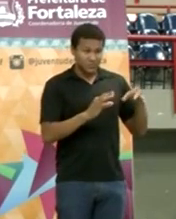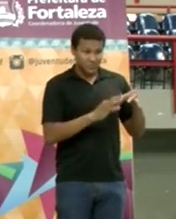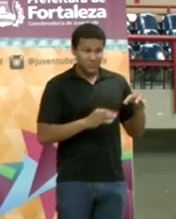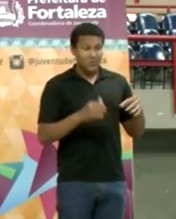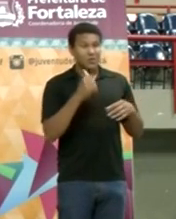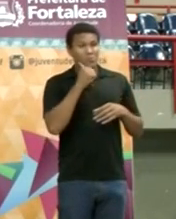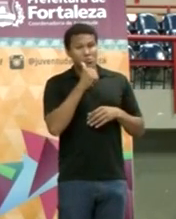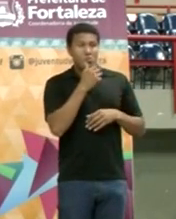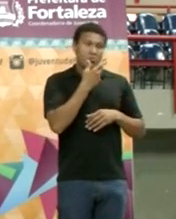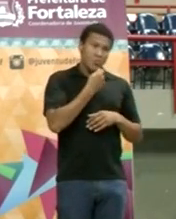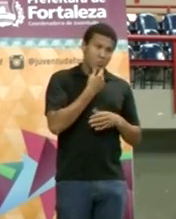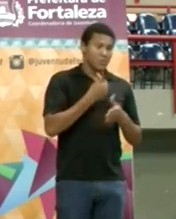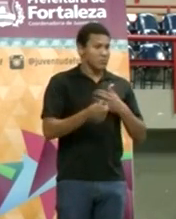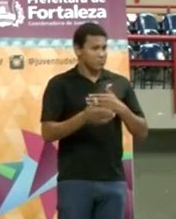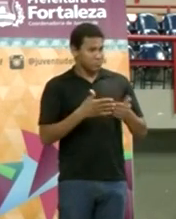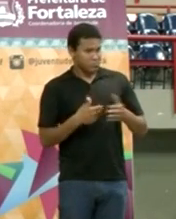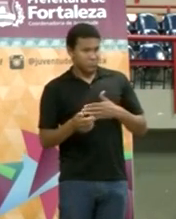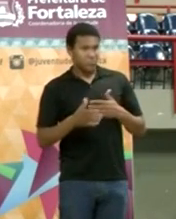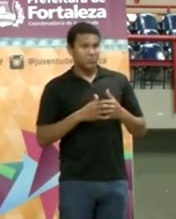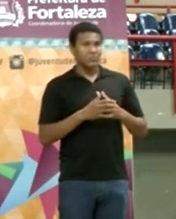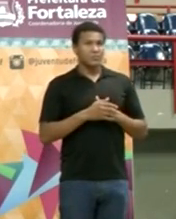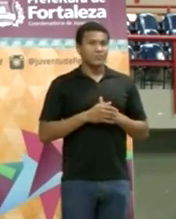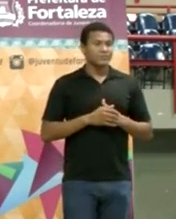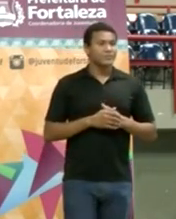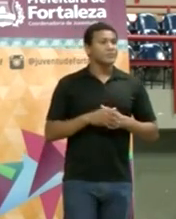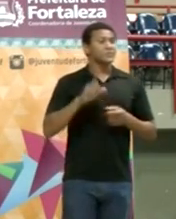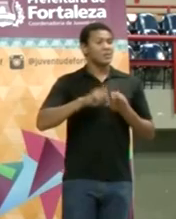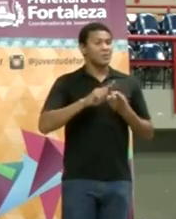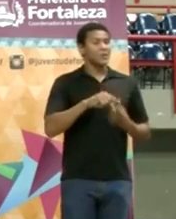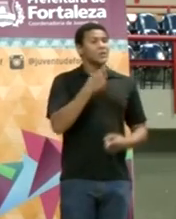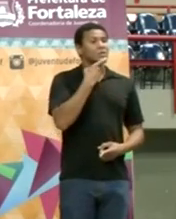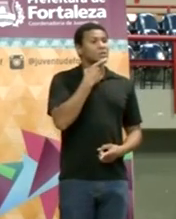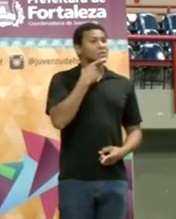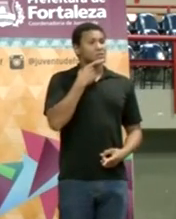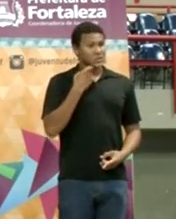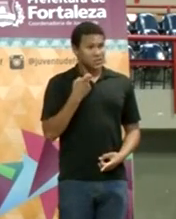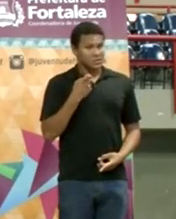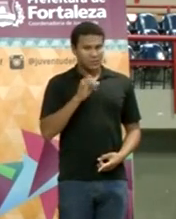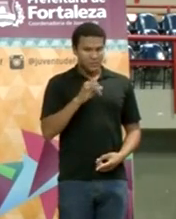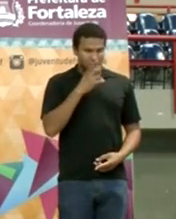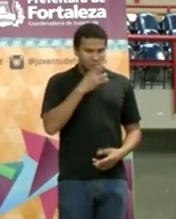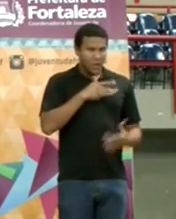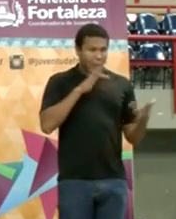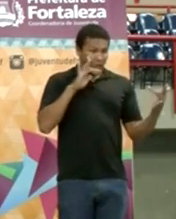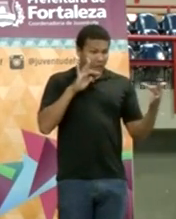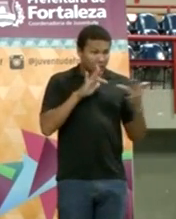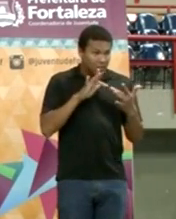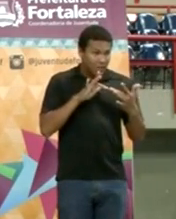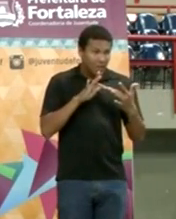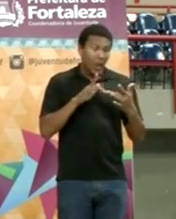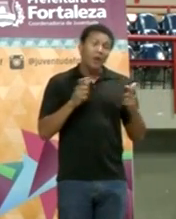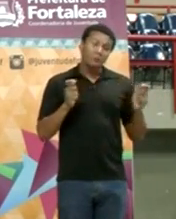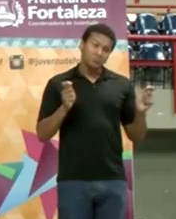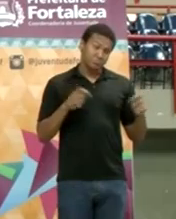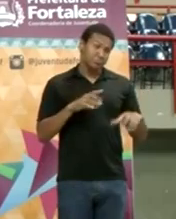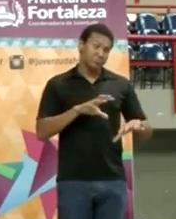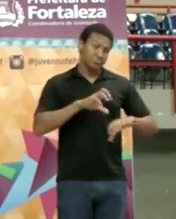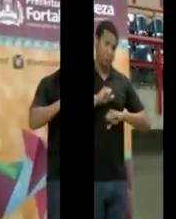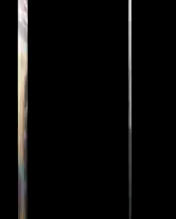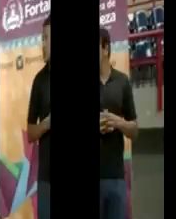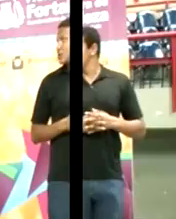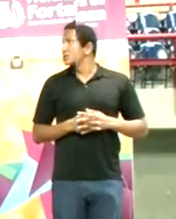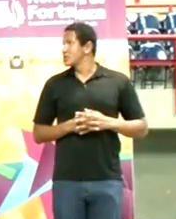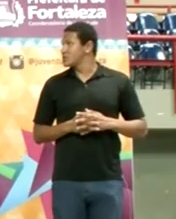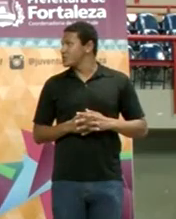vaginal e seminal e sangue. Então, se você tiver contato, há chance de contaminação,